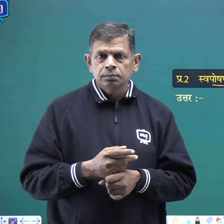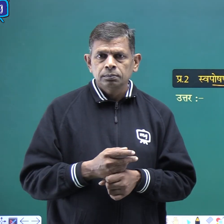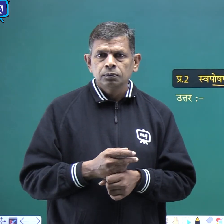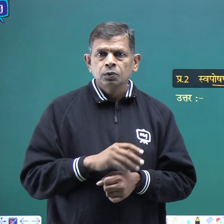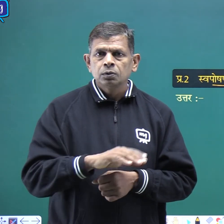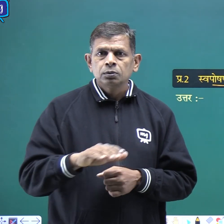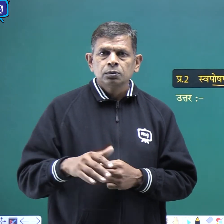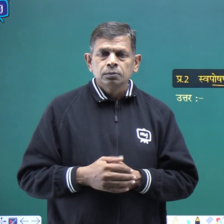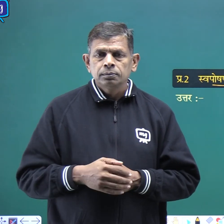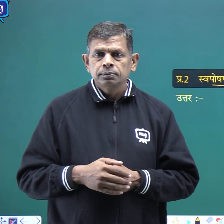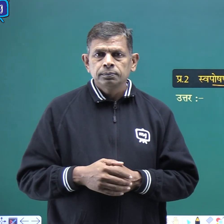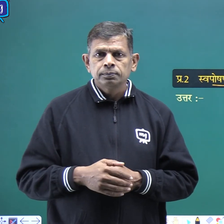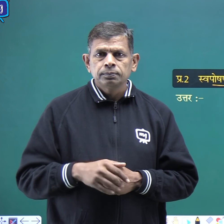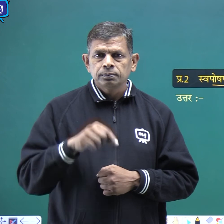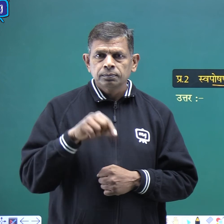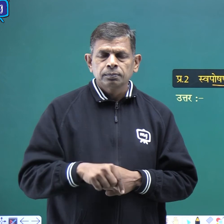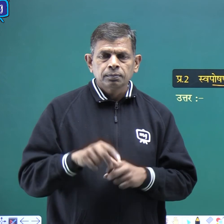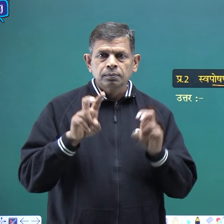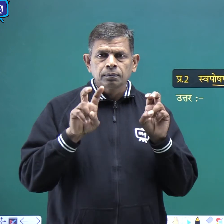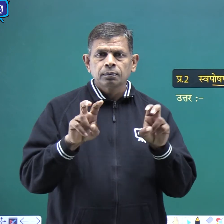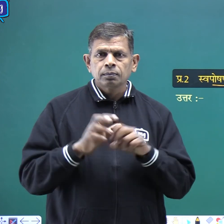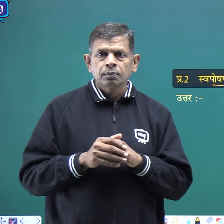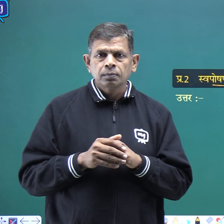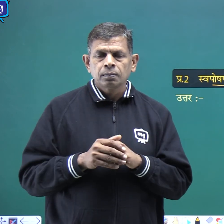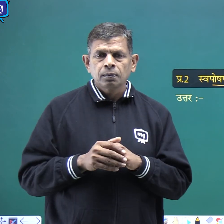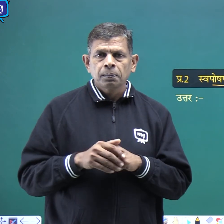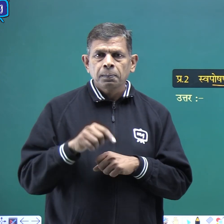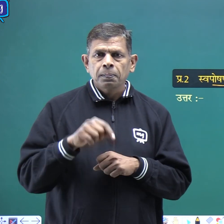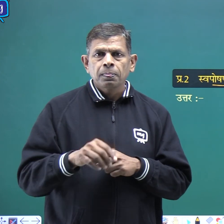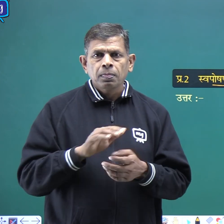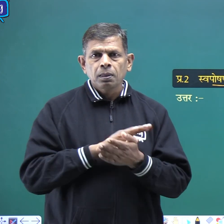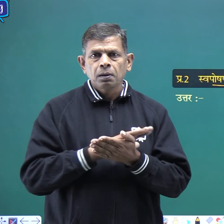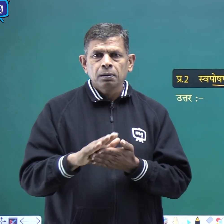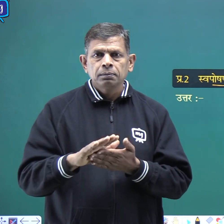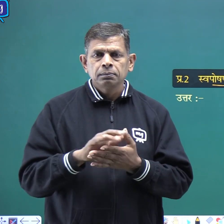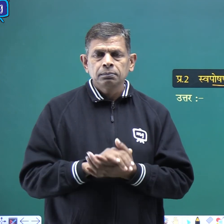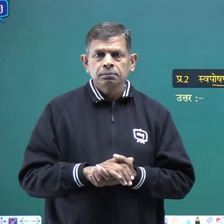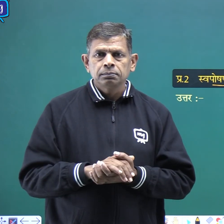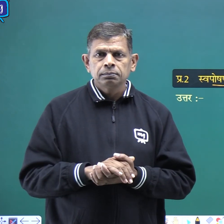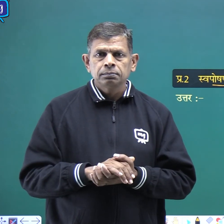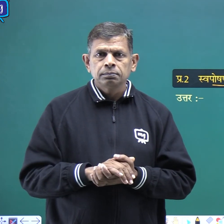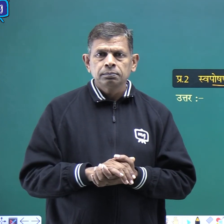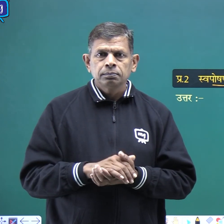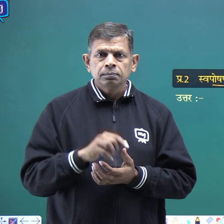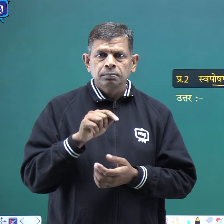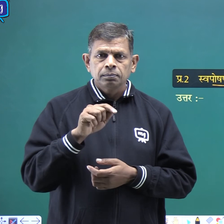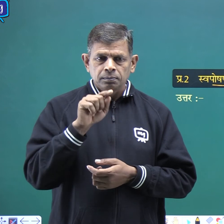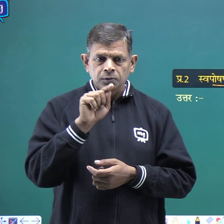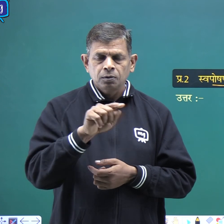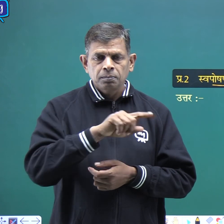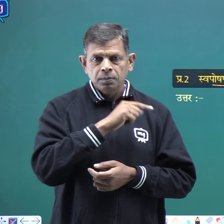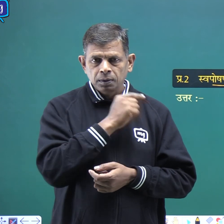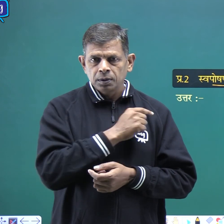तो बच्चों अब ये पाठ यहाँ समाप्त होता है। आप इस वीडियो को